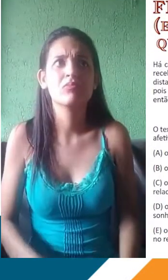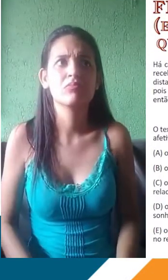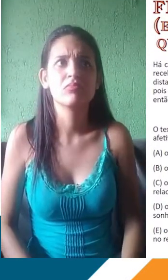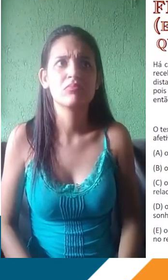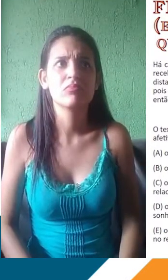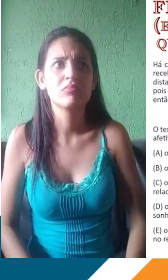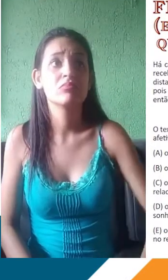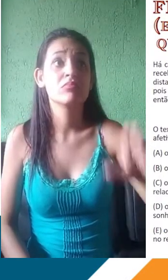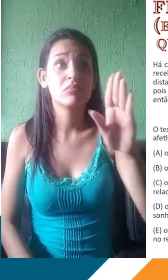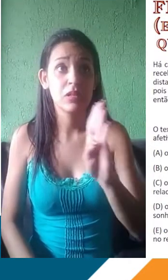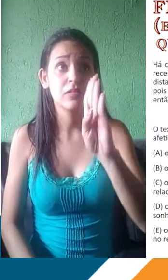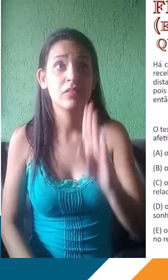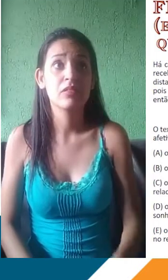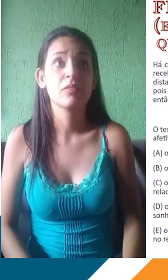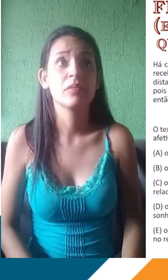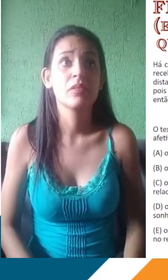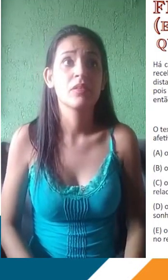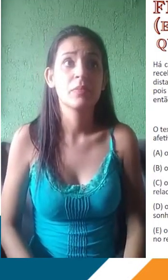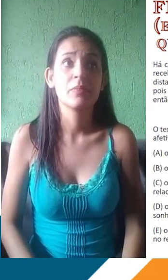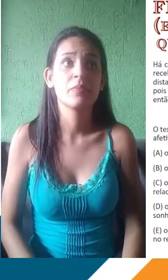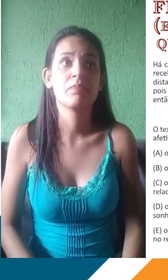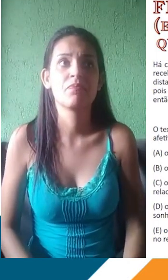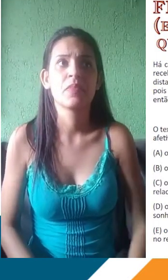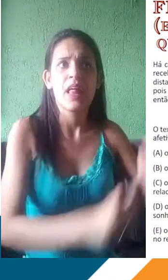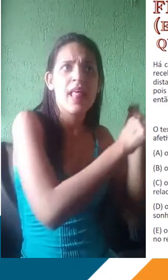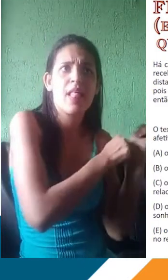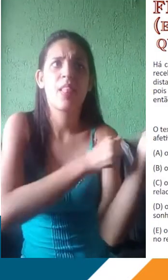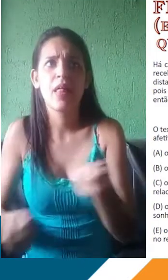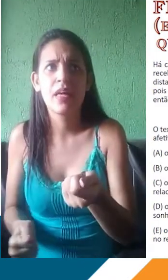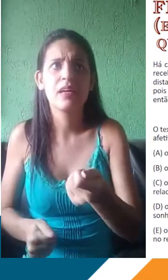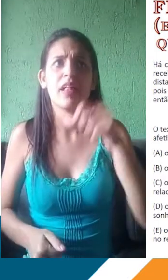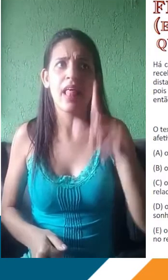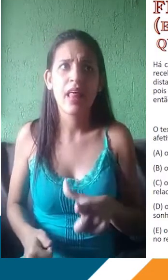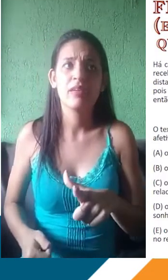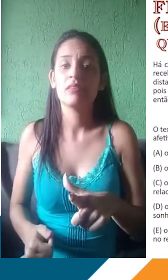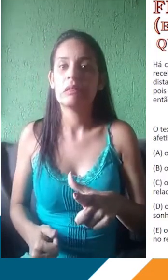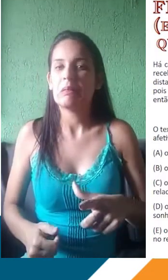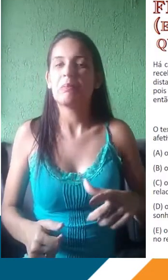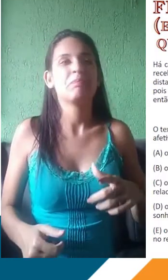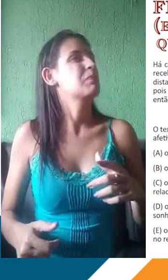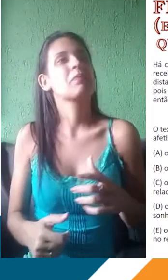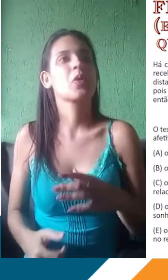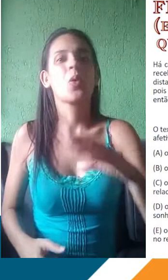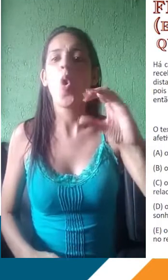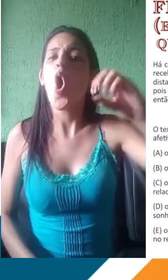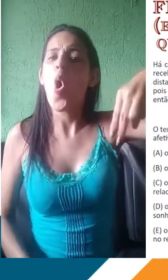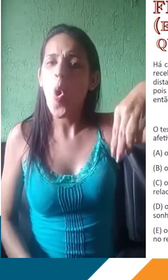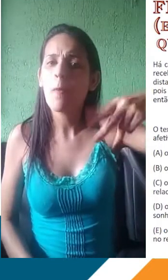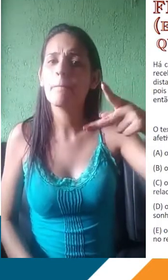Frescobol indica um jogo em que a cooperação prevalece, o que simboliza o compartilhamento de sonhos entre as